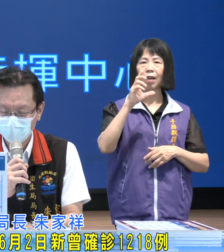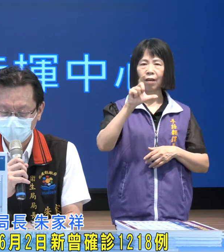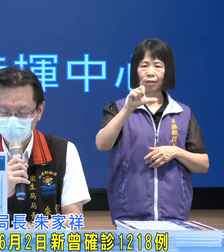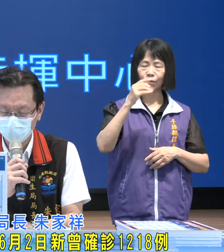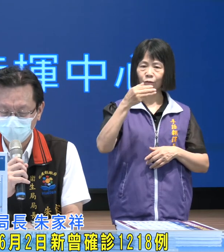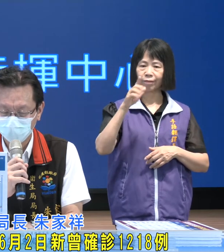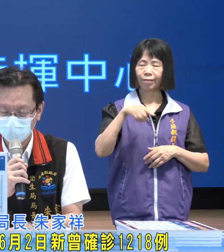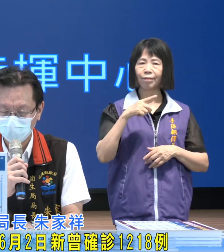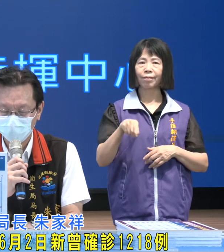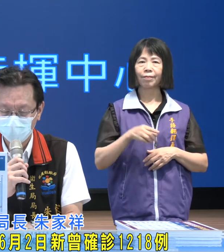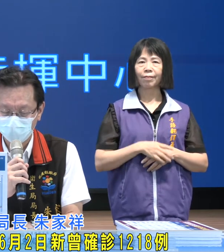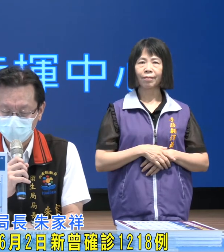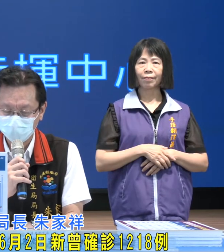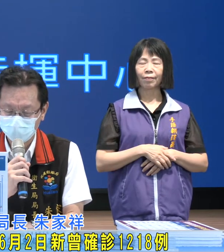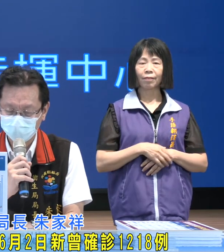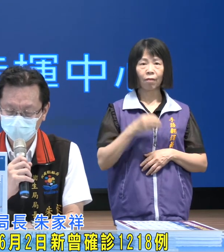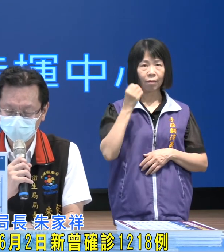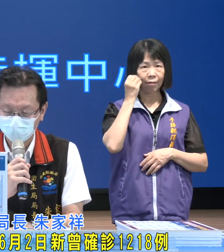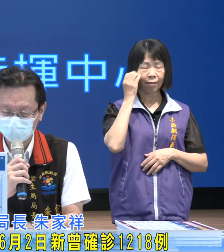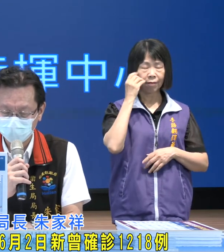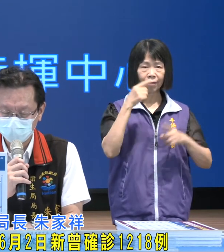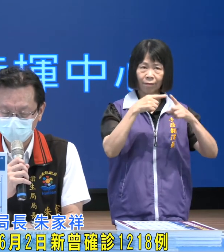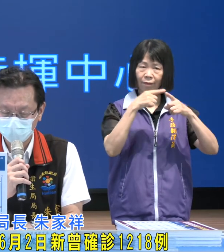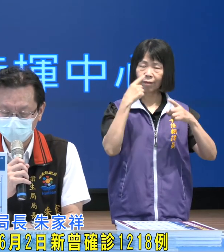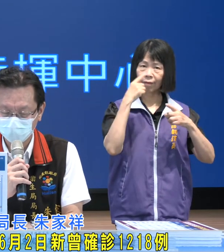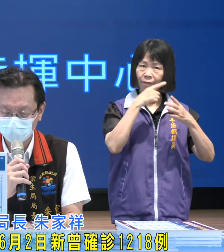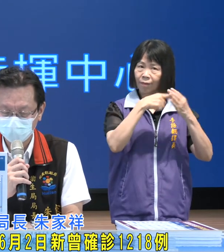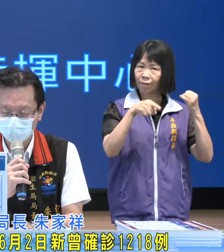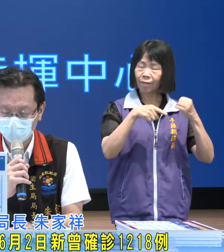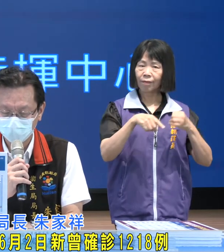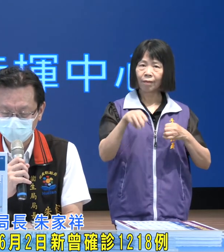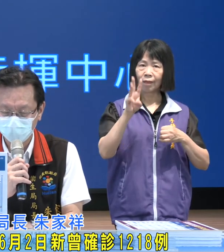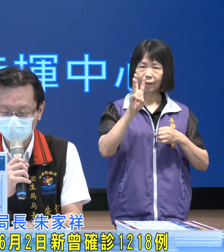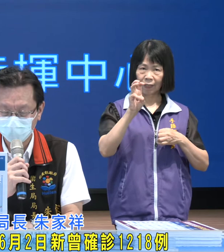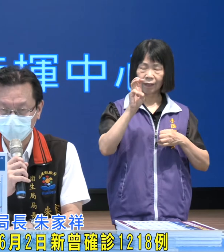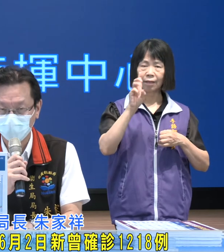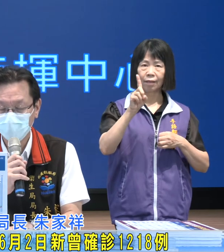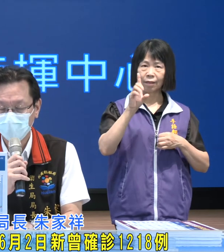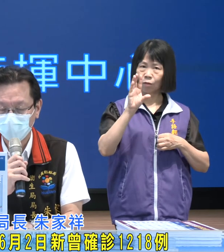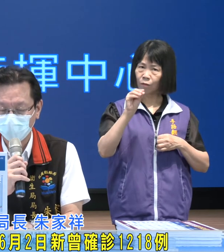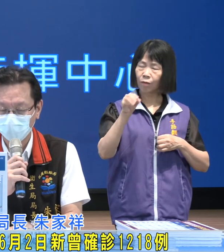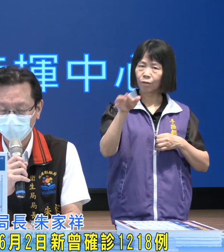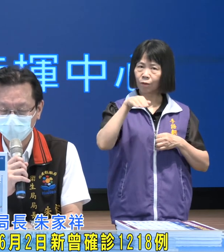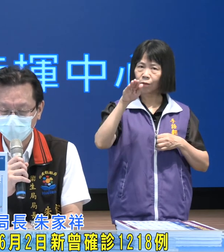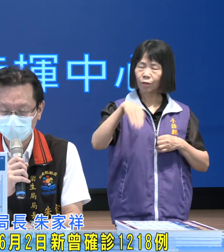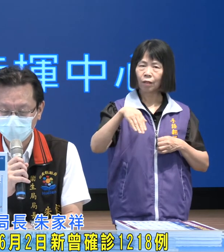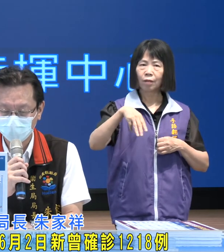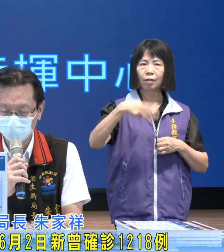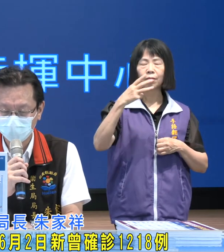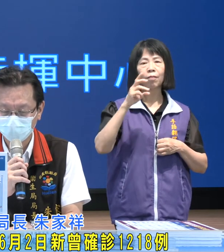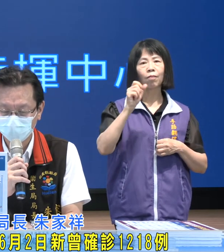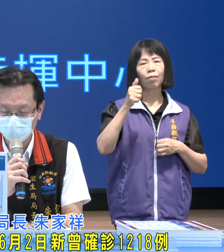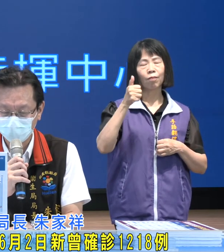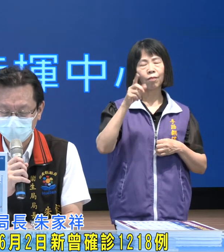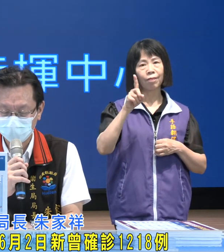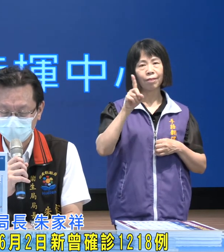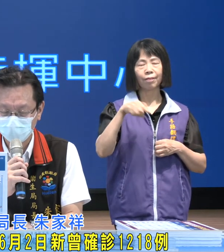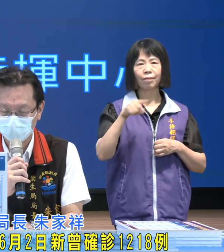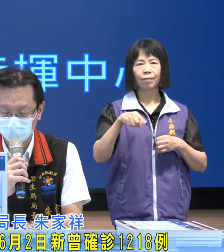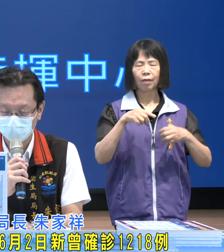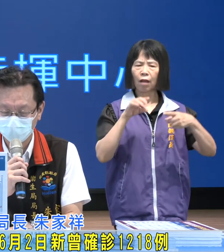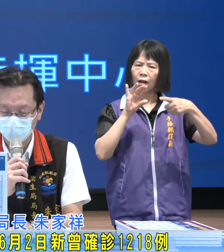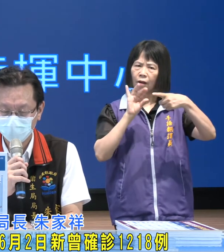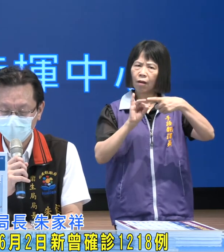33269人，那跟我们的花莲县的人口319351人比起来我们的确诊人口的比例